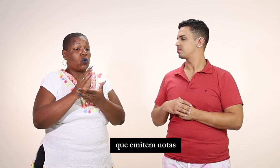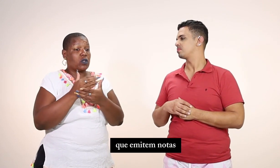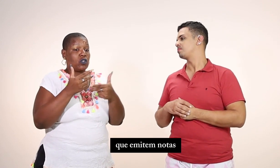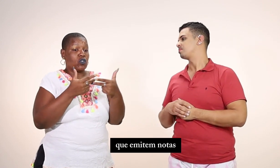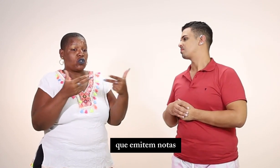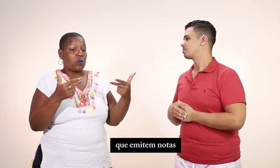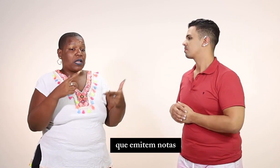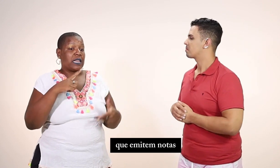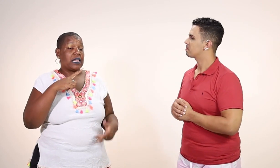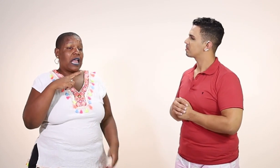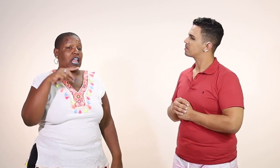emitem notas